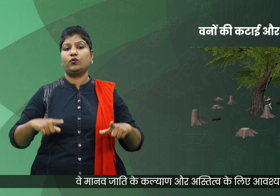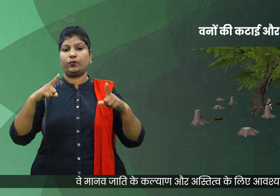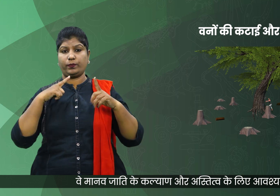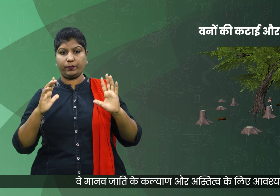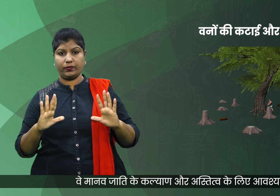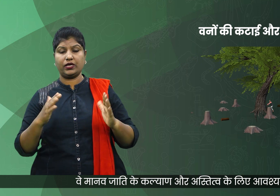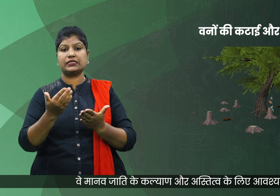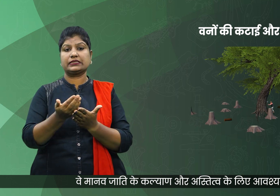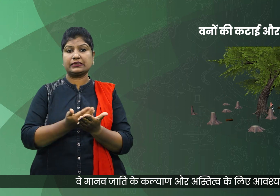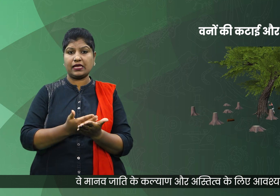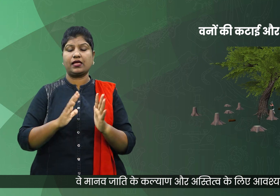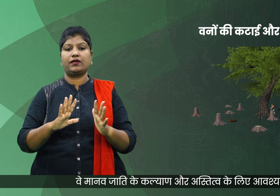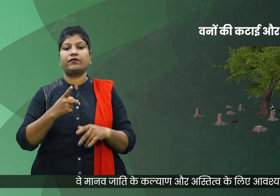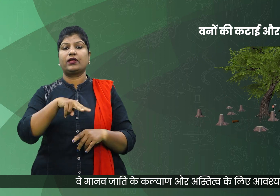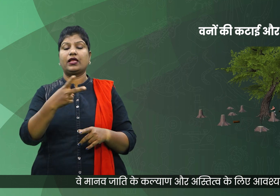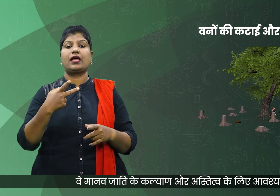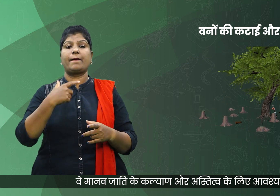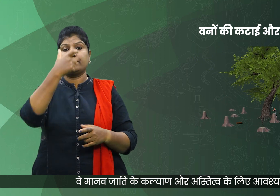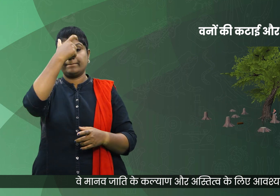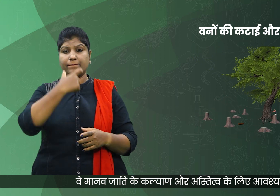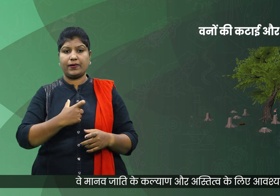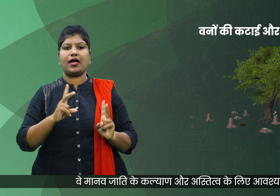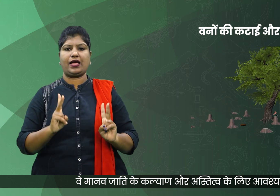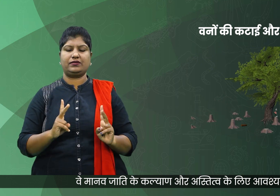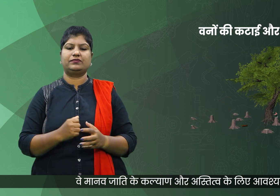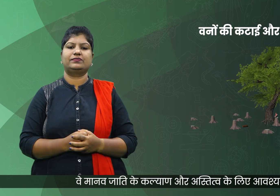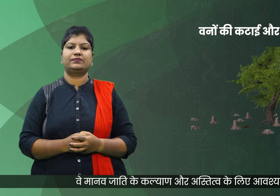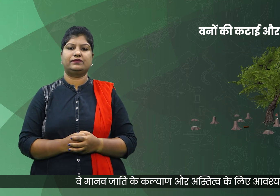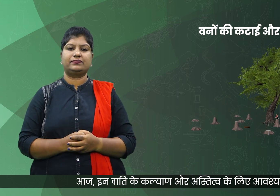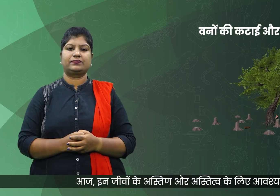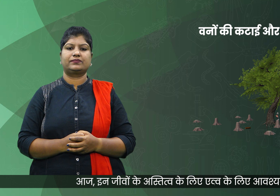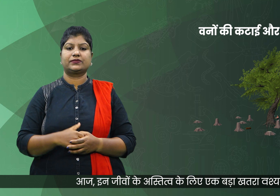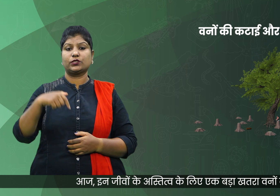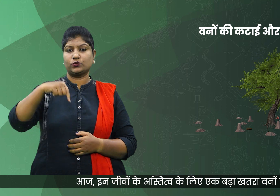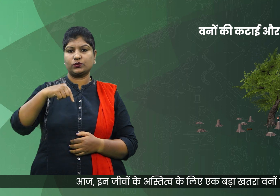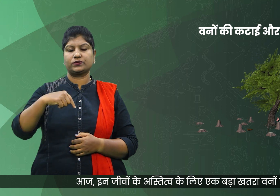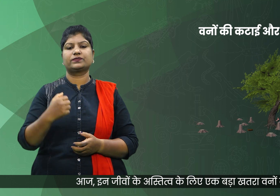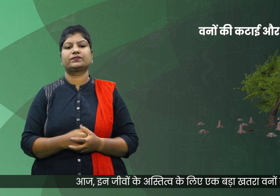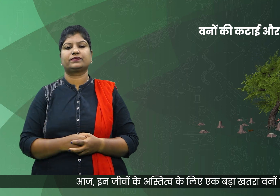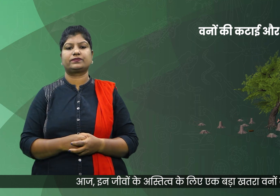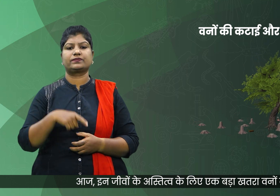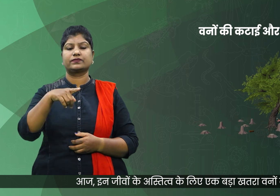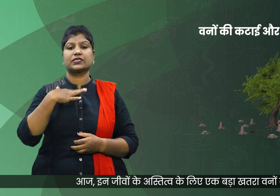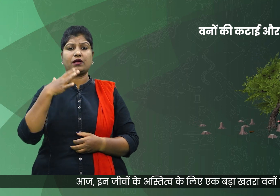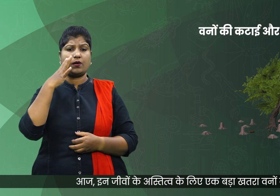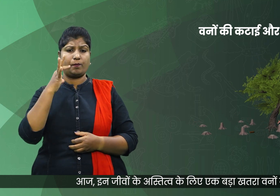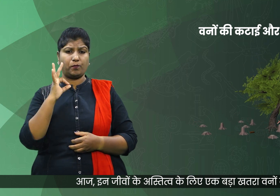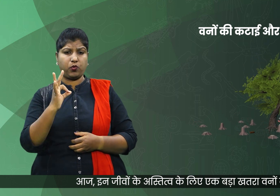है। आज इन जीवों के अस्तित्व के लिए एक बड़ा खत्रा वनों